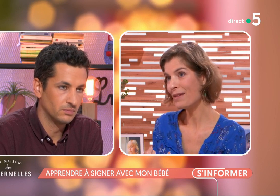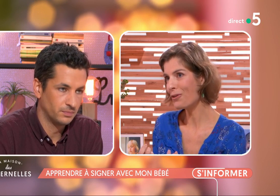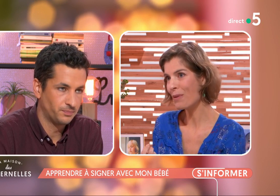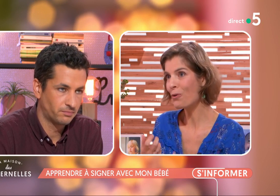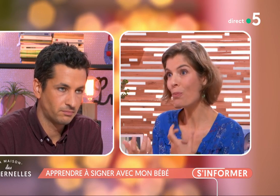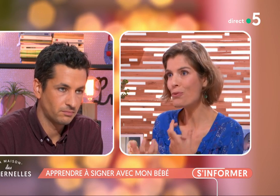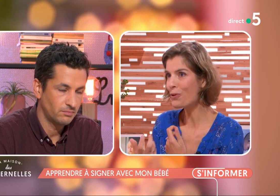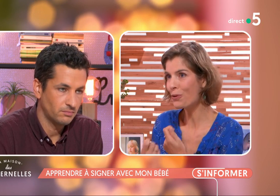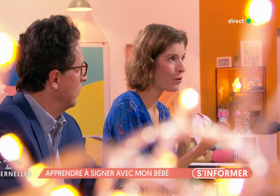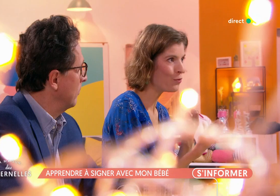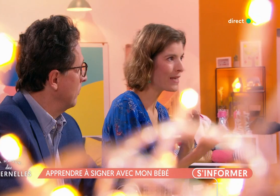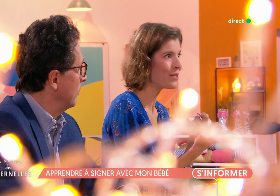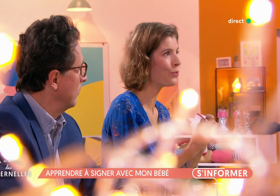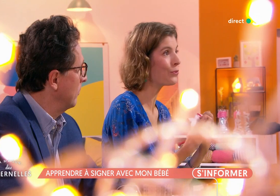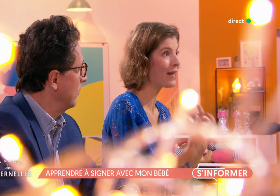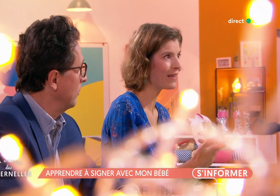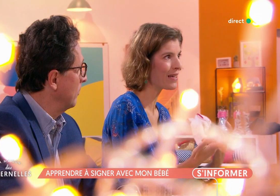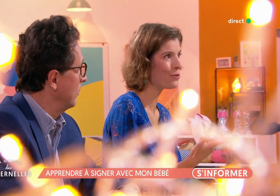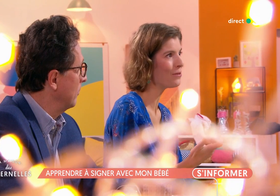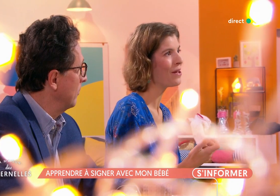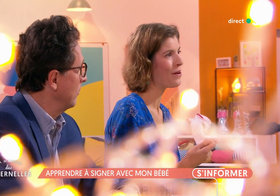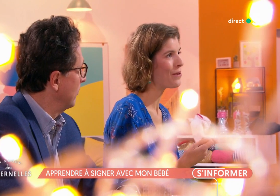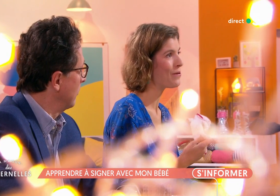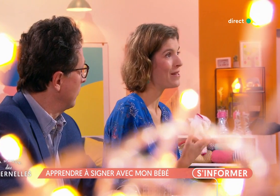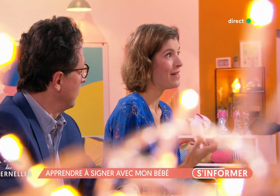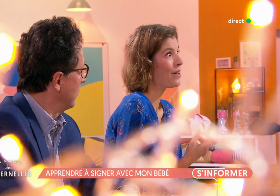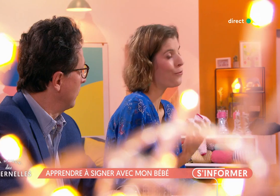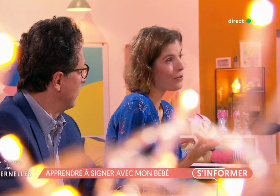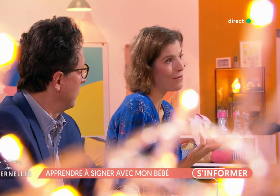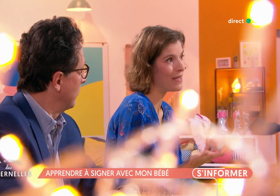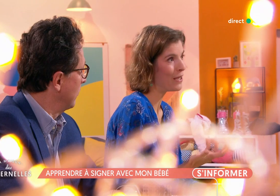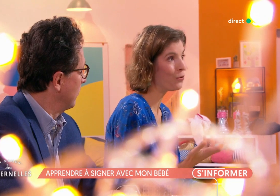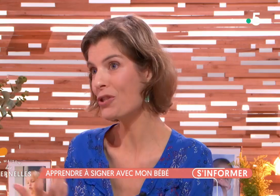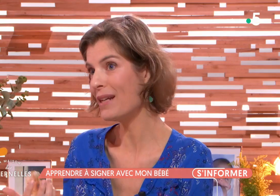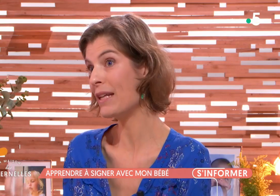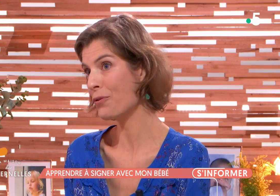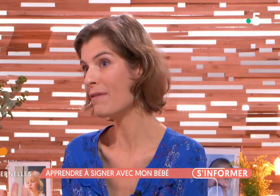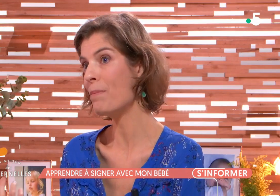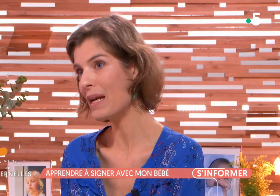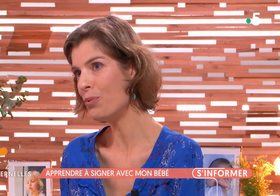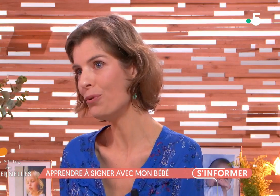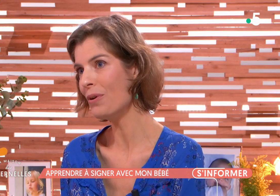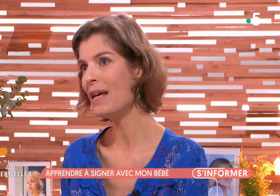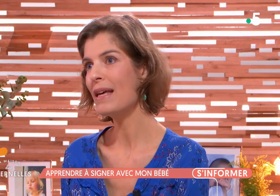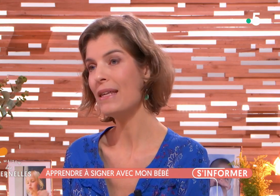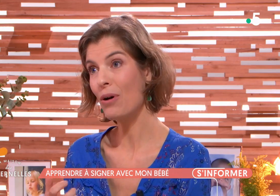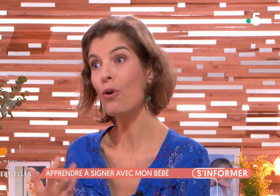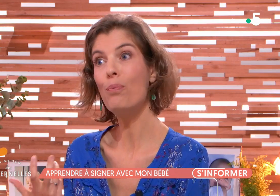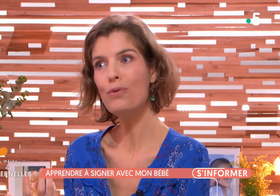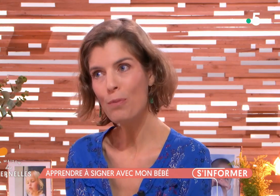être vraiment encore plus dans la communication, dans l'interaction. Et un enfant qui va signer tôt, en général, est un enfant qui va parler plus tôt. Qui aura encore plus le